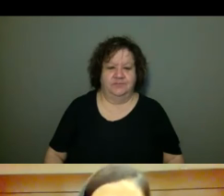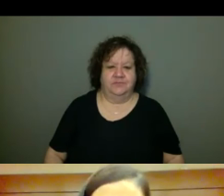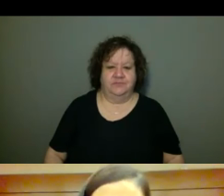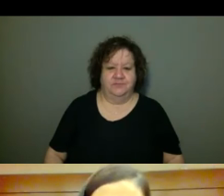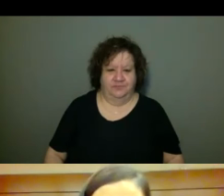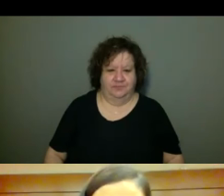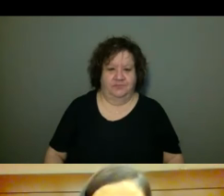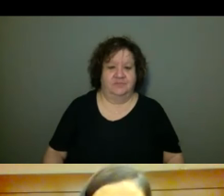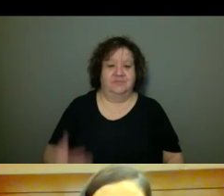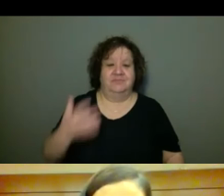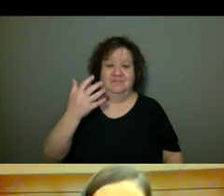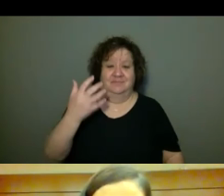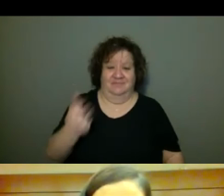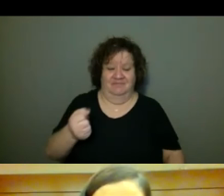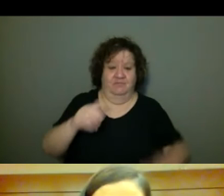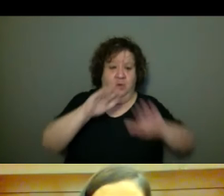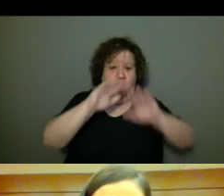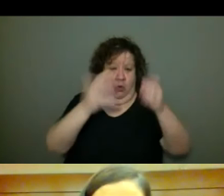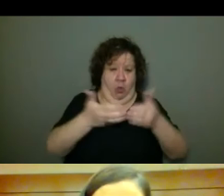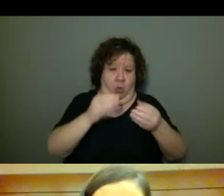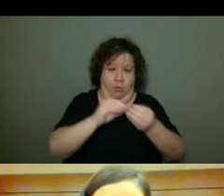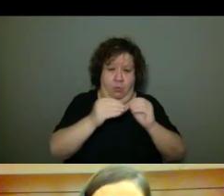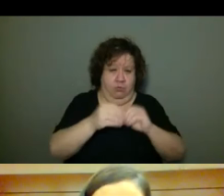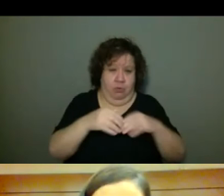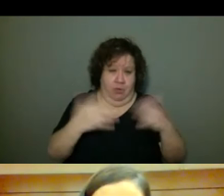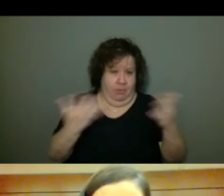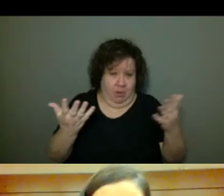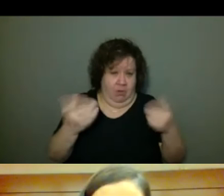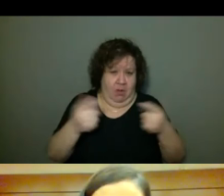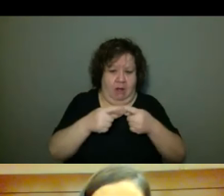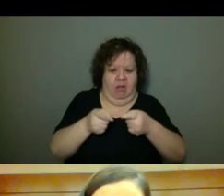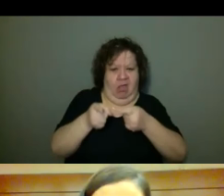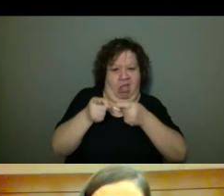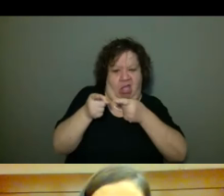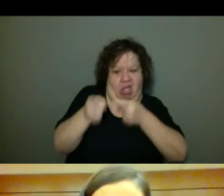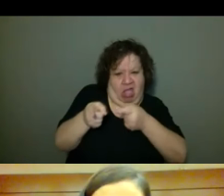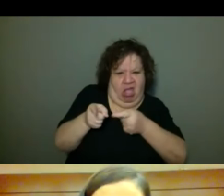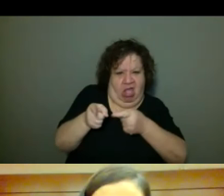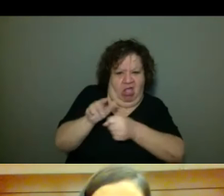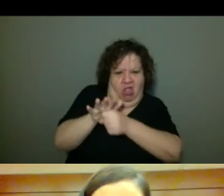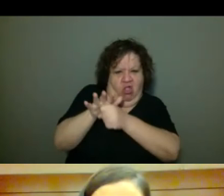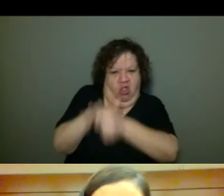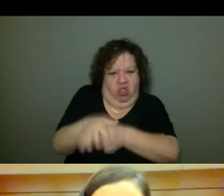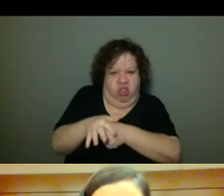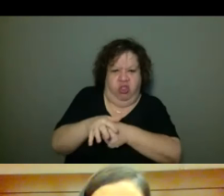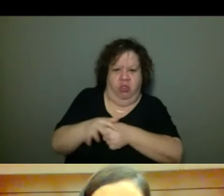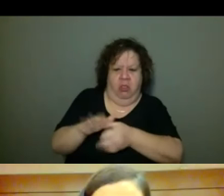không bỏ video hấp dẫn